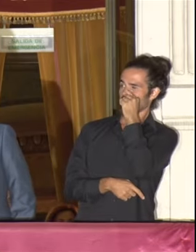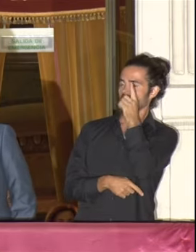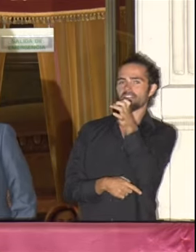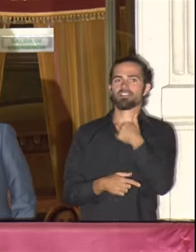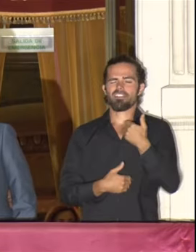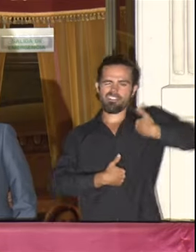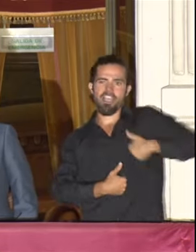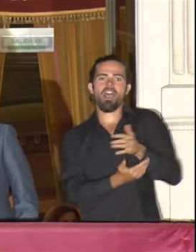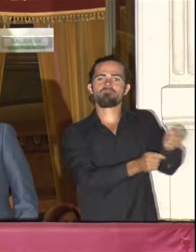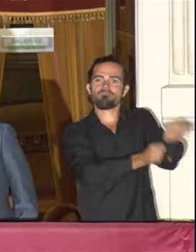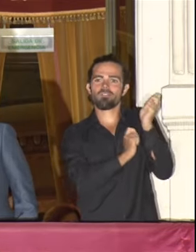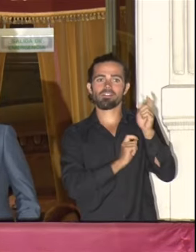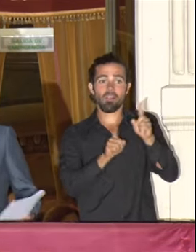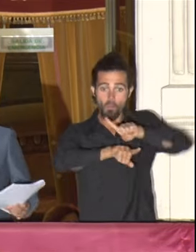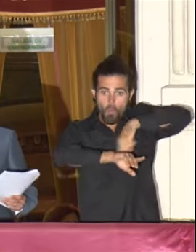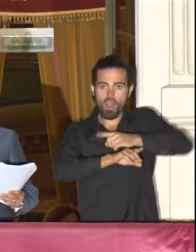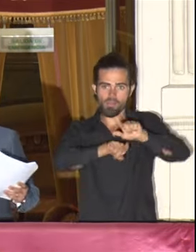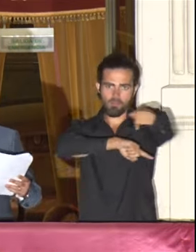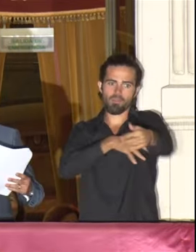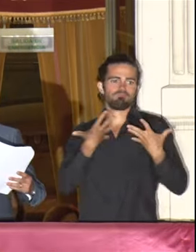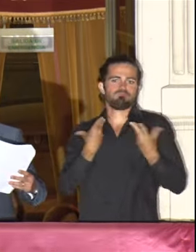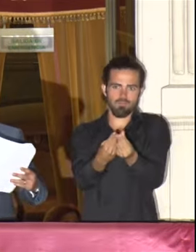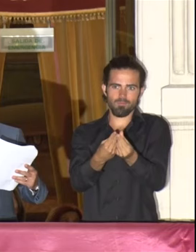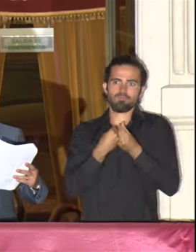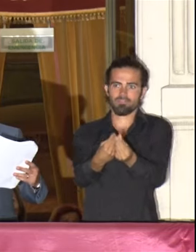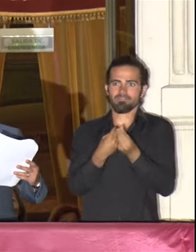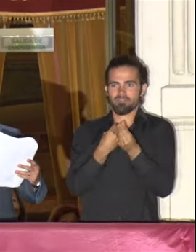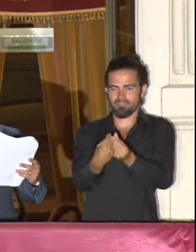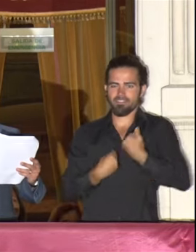ola, juntos ya.